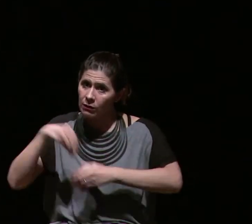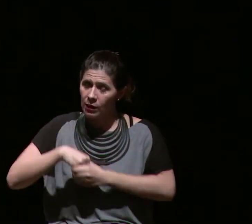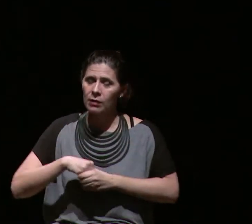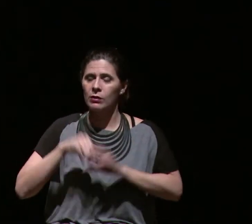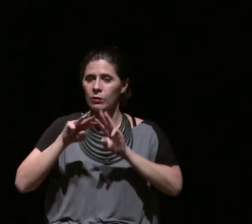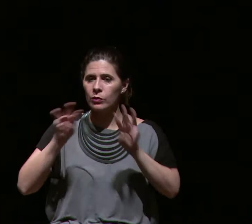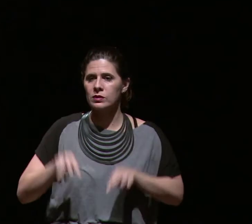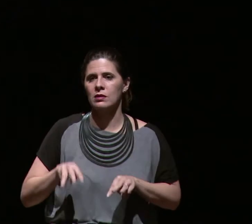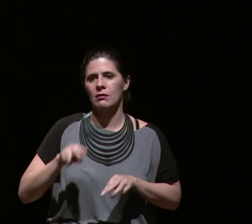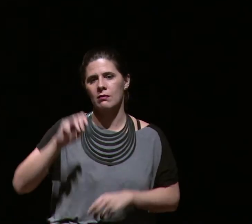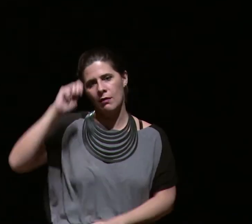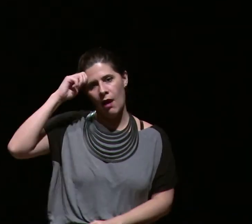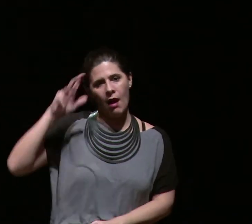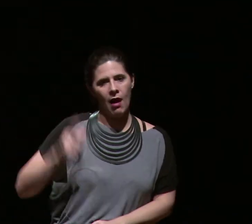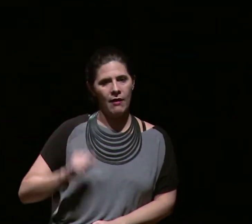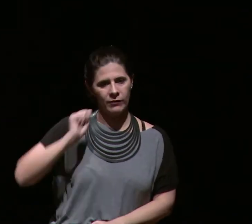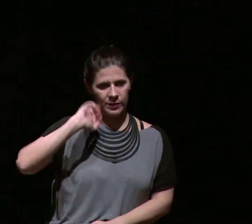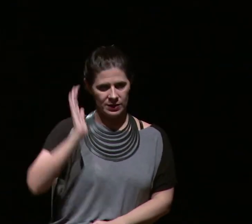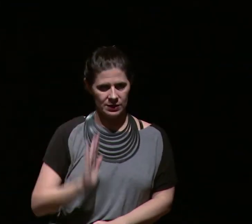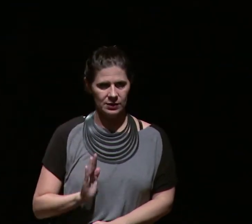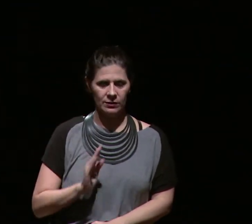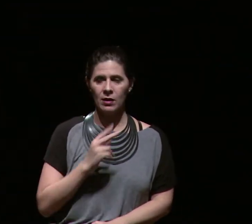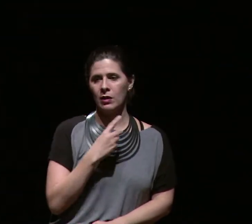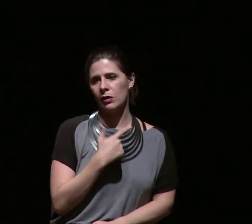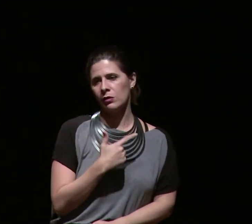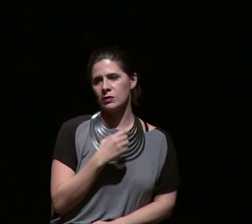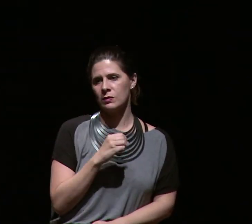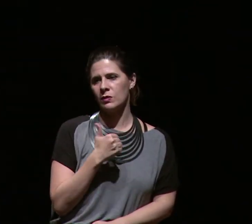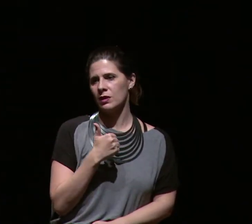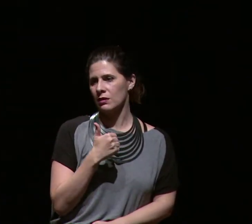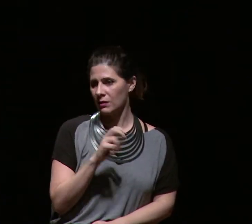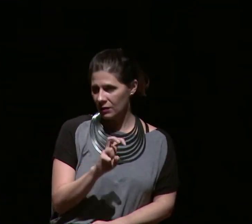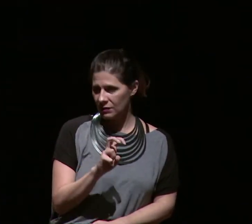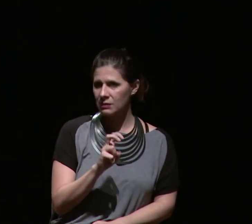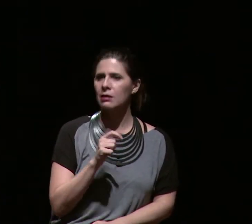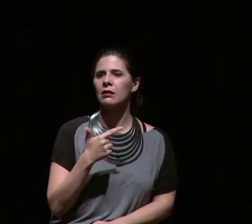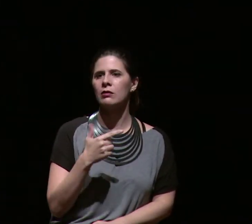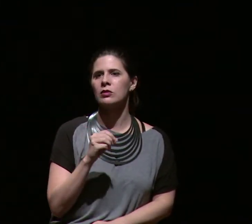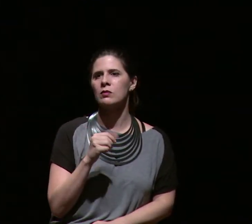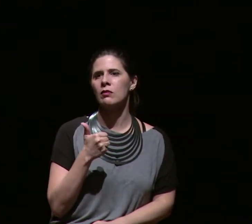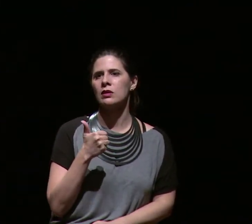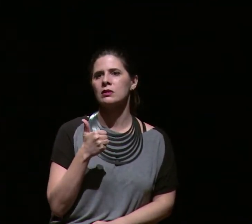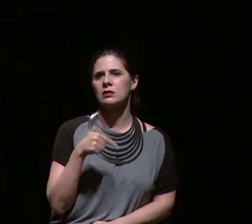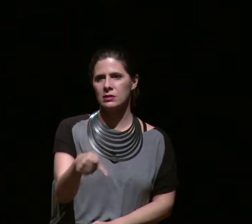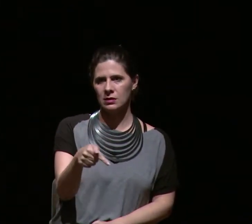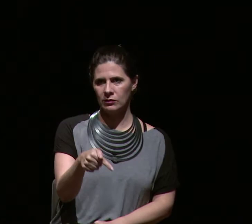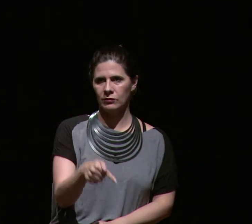favor, Thiago.